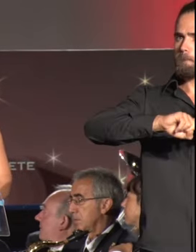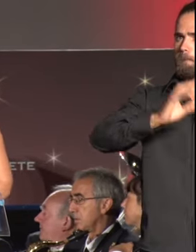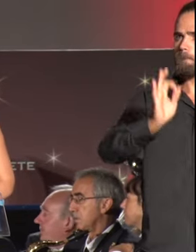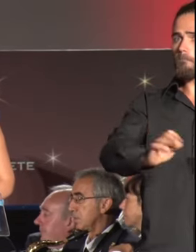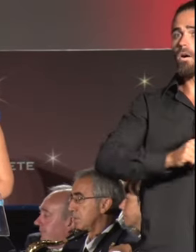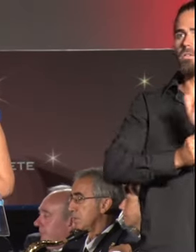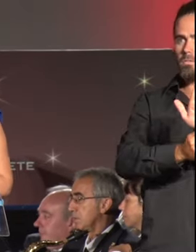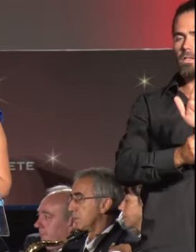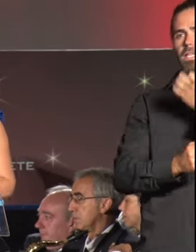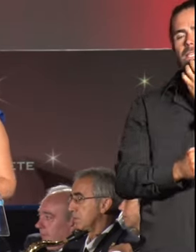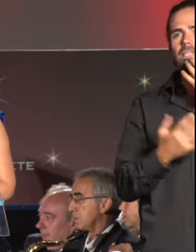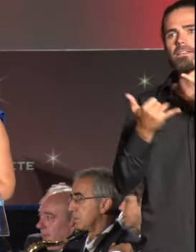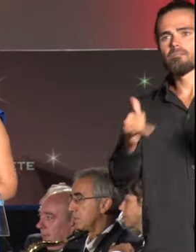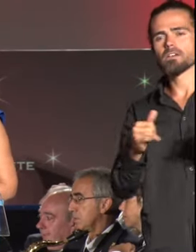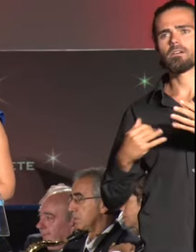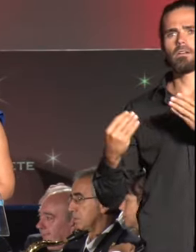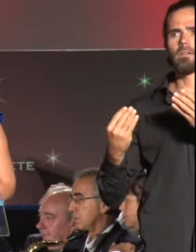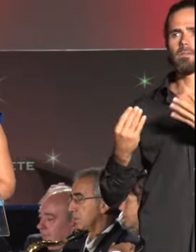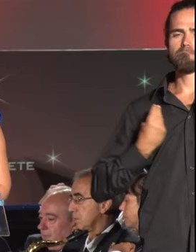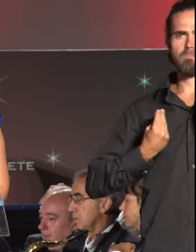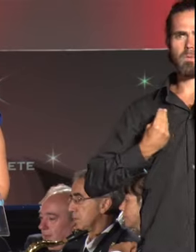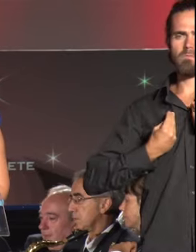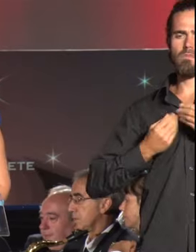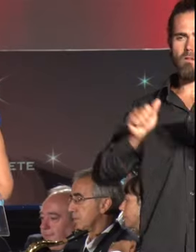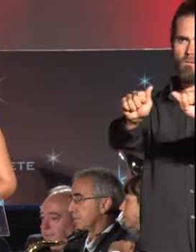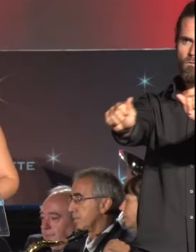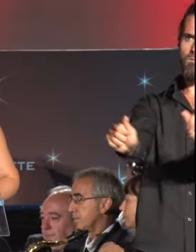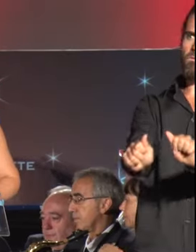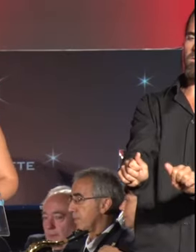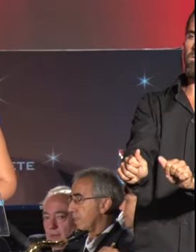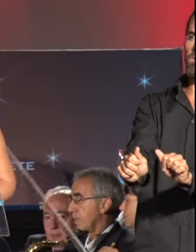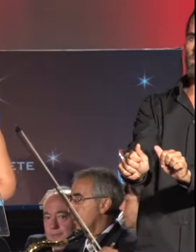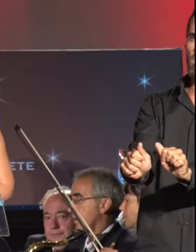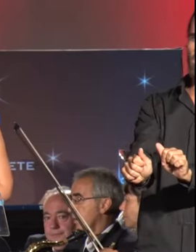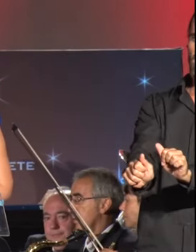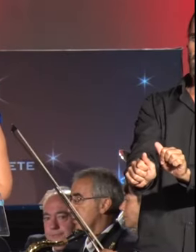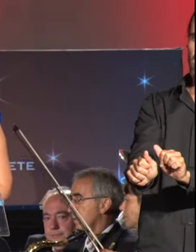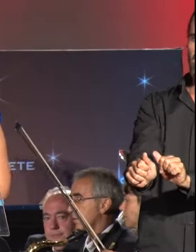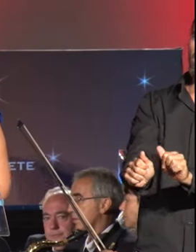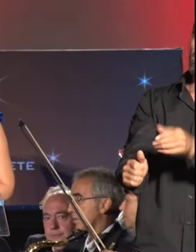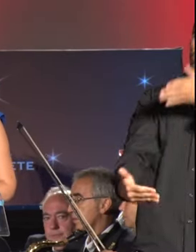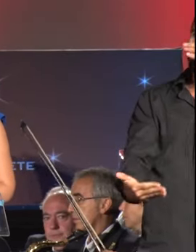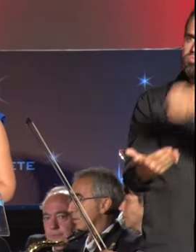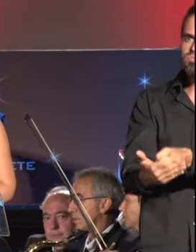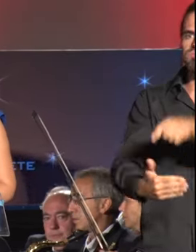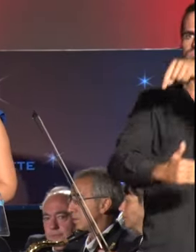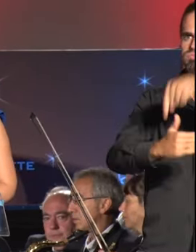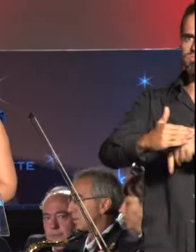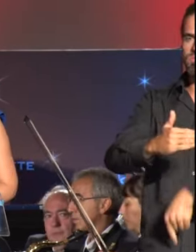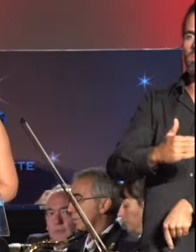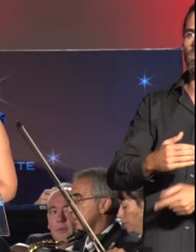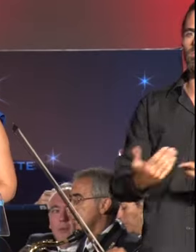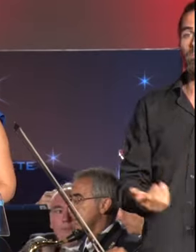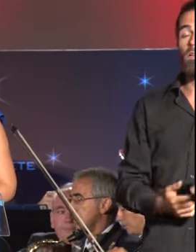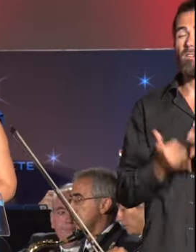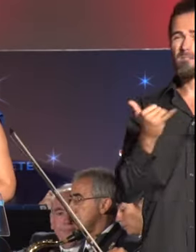la feria de una manera tan intensa que eso pienso que jamás se puede olvidar. Y es que la feria, no lo